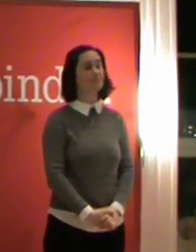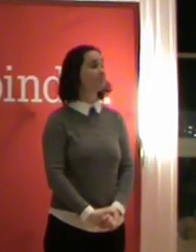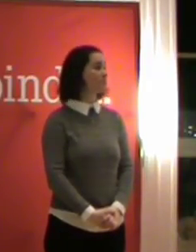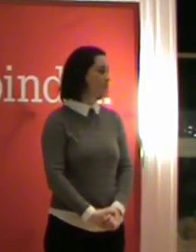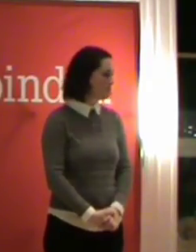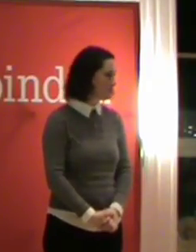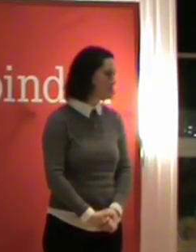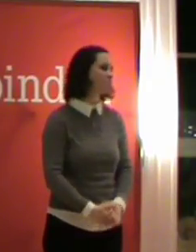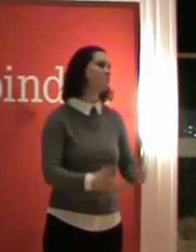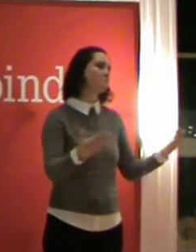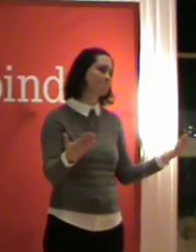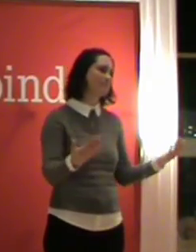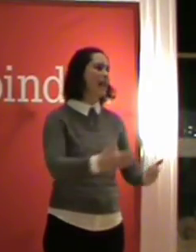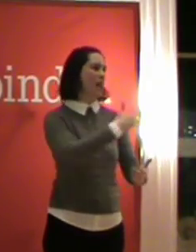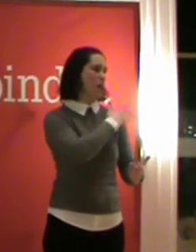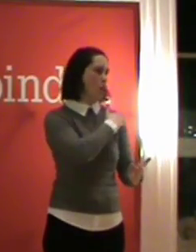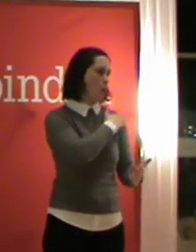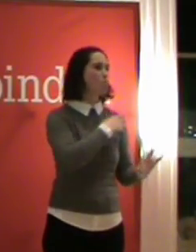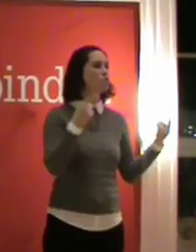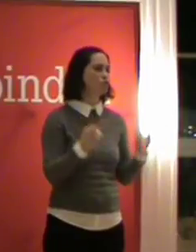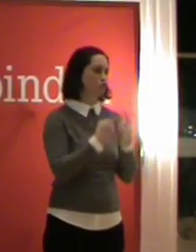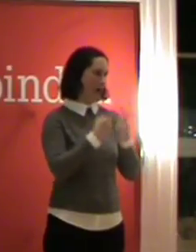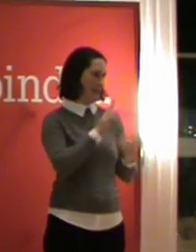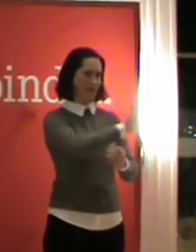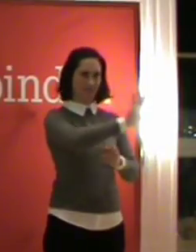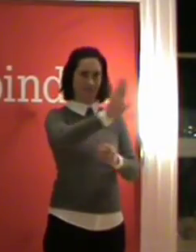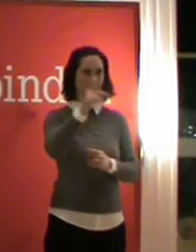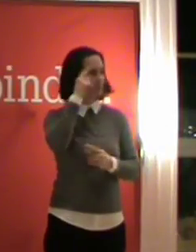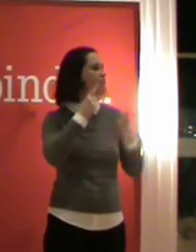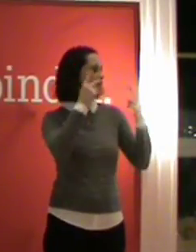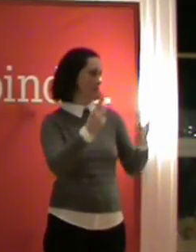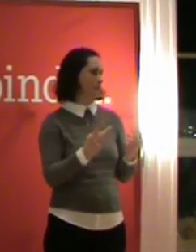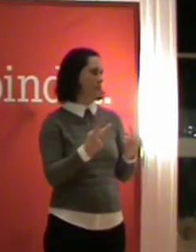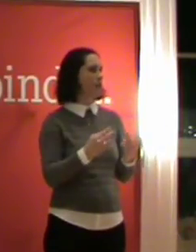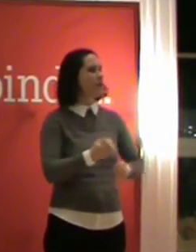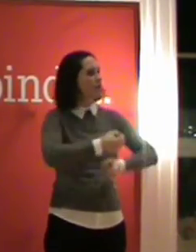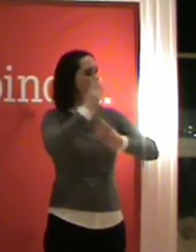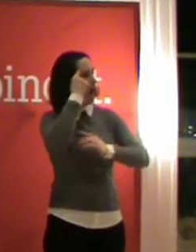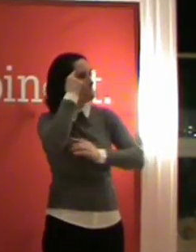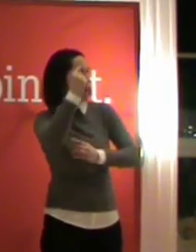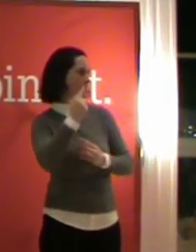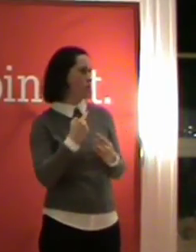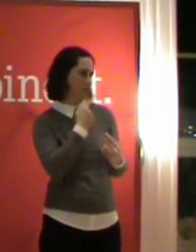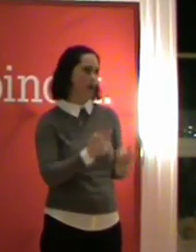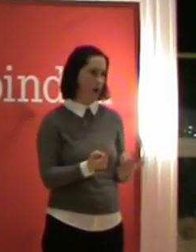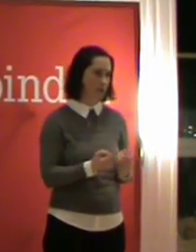Dialog und Streit ist uns wichtig, klare Positionen zu beziehen. Deshalb haben